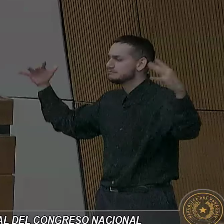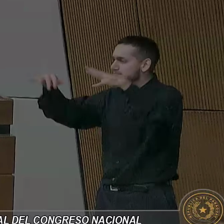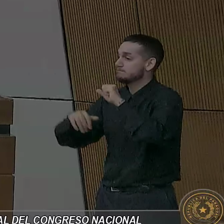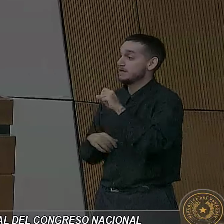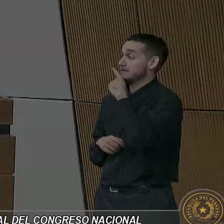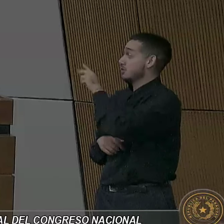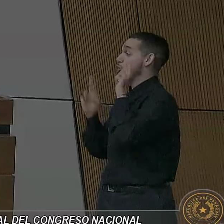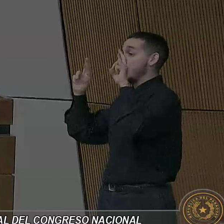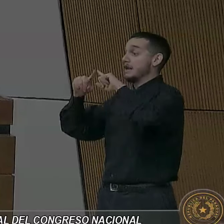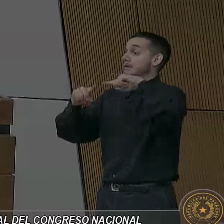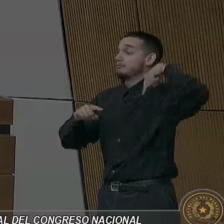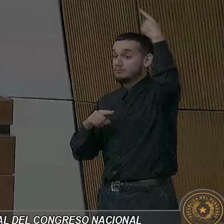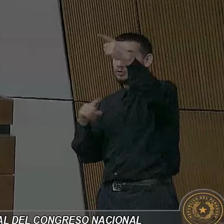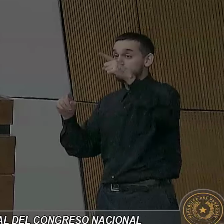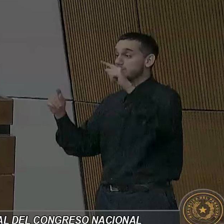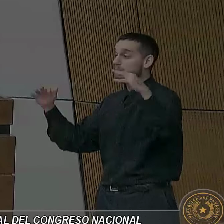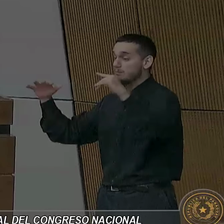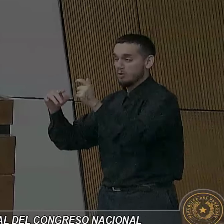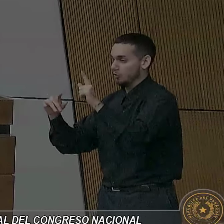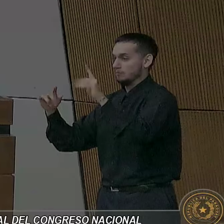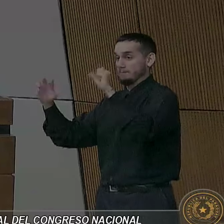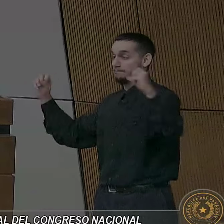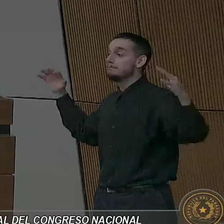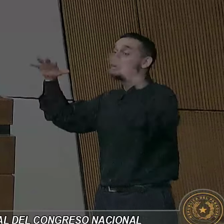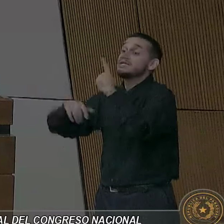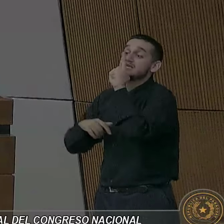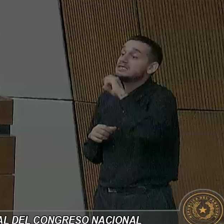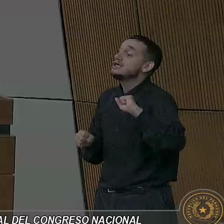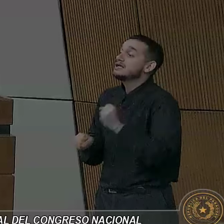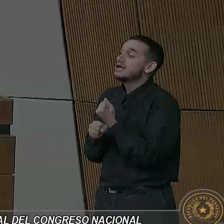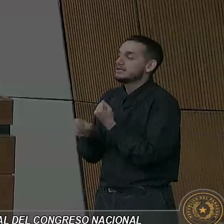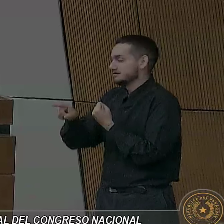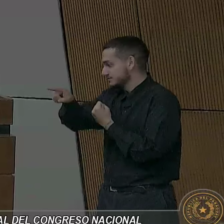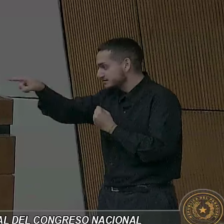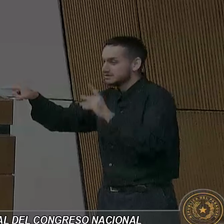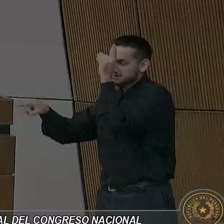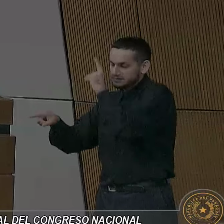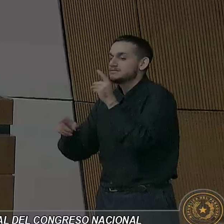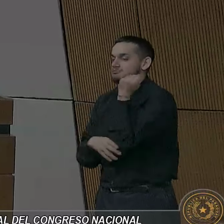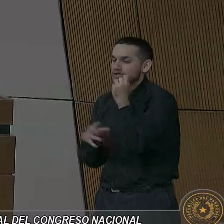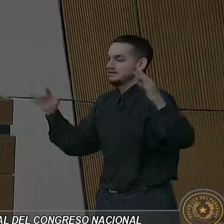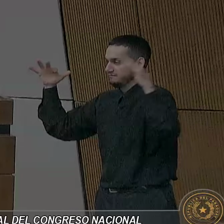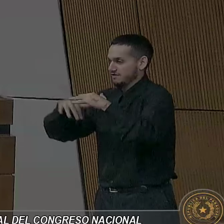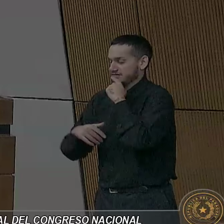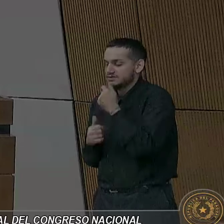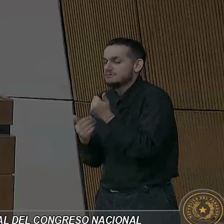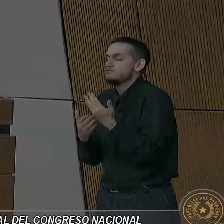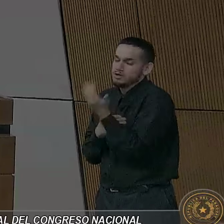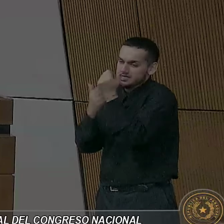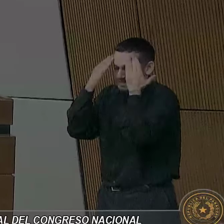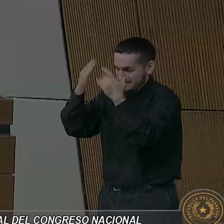una próxima convocatoria, porque ¿quién tiene que ser el interesado? El afectado directo, que somos nosotros. Muy buenos días, muchas